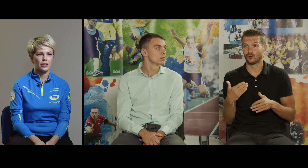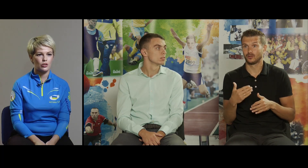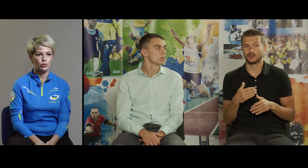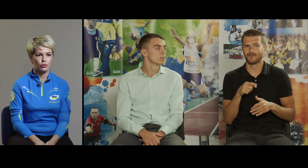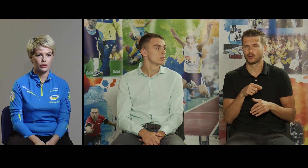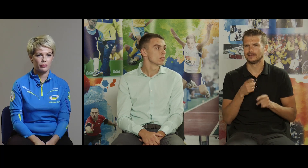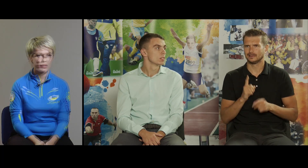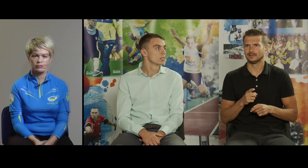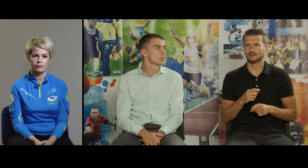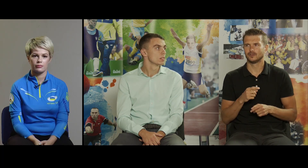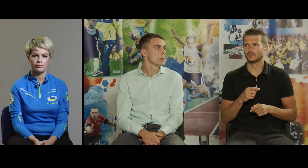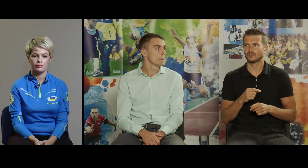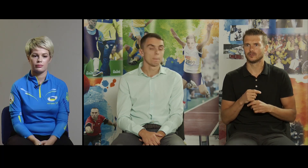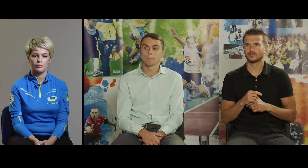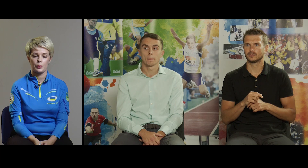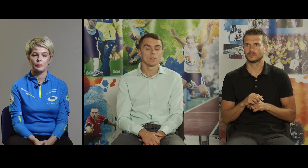слабкі сторони.